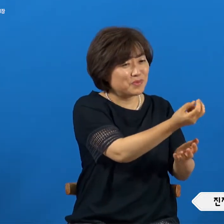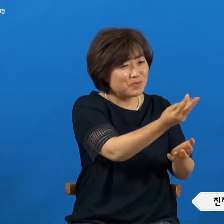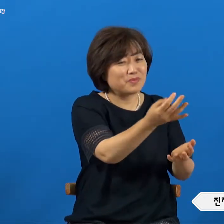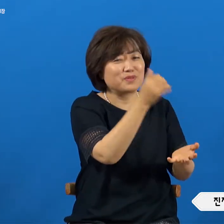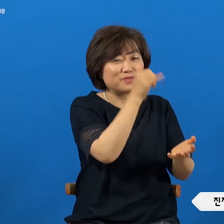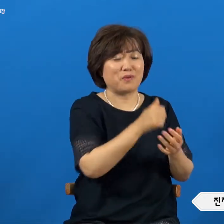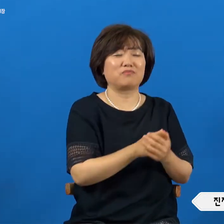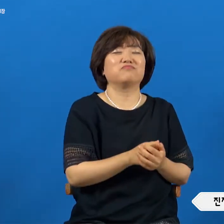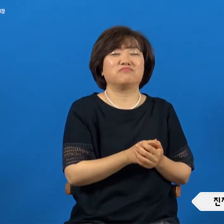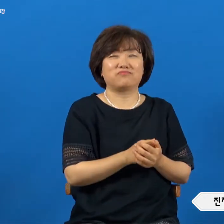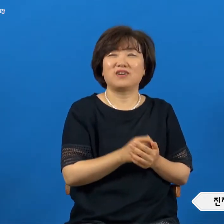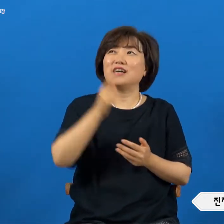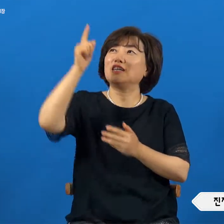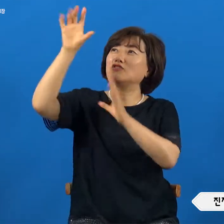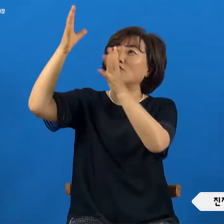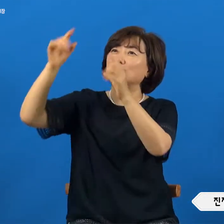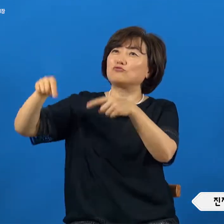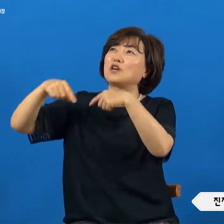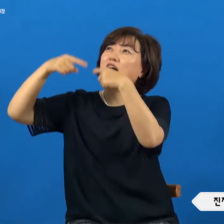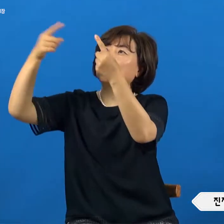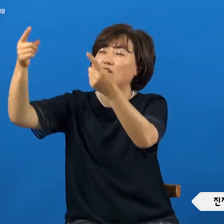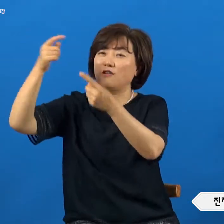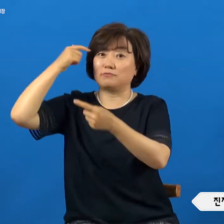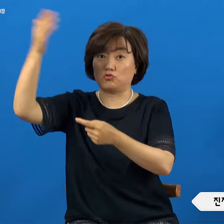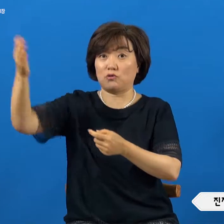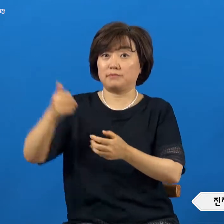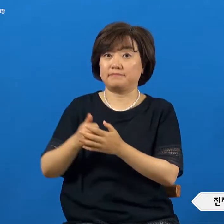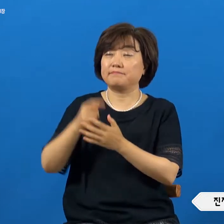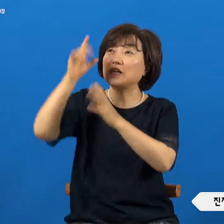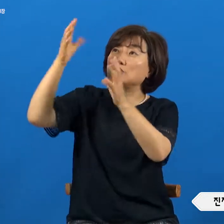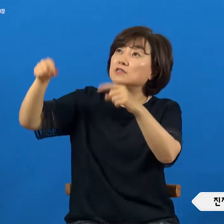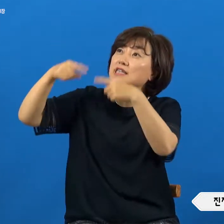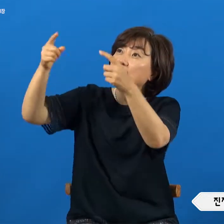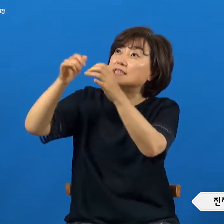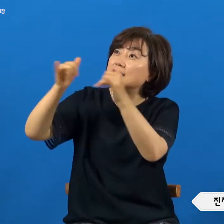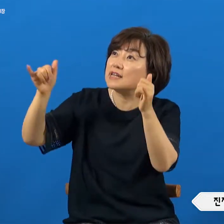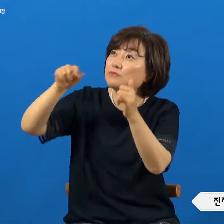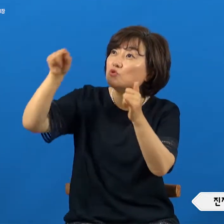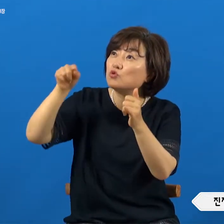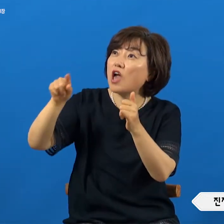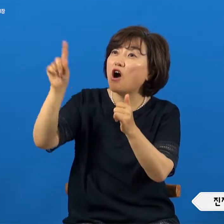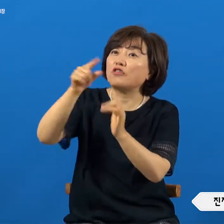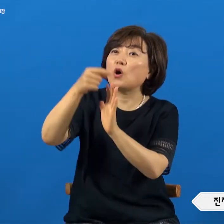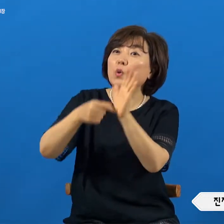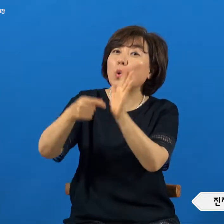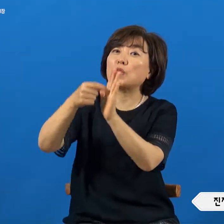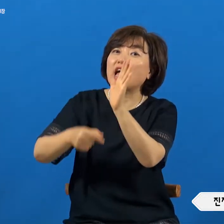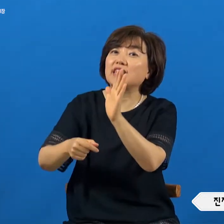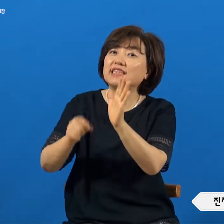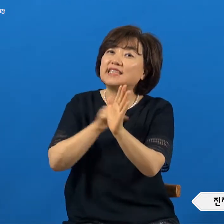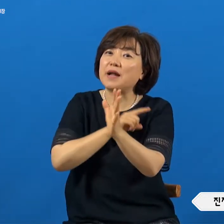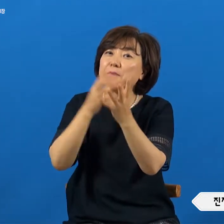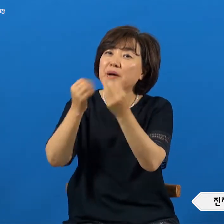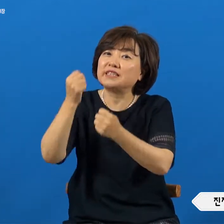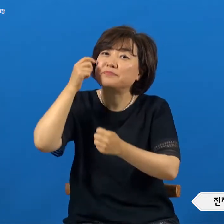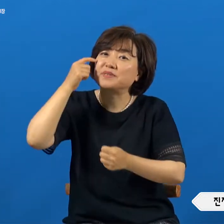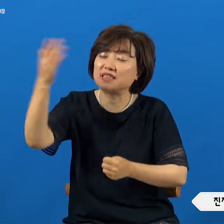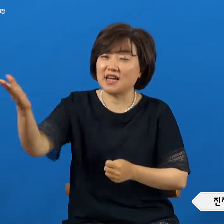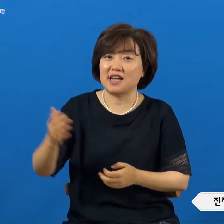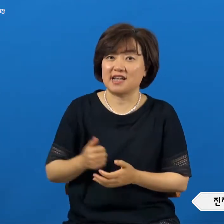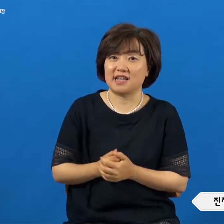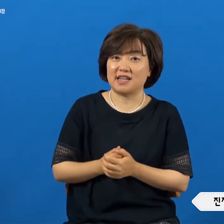다음에는 천국에 가서 또 물었답니다. 천국에 온 사람들 중에서 어느 교단 사람들이 제일